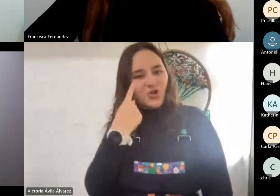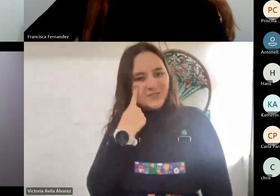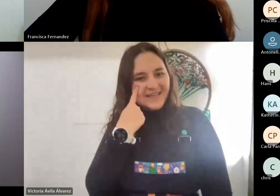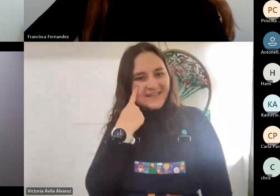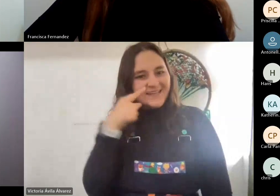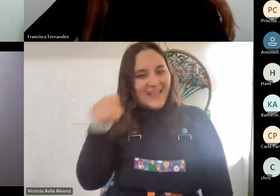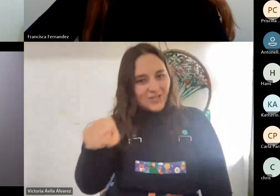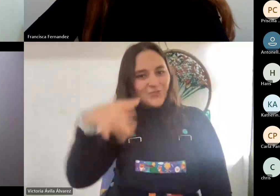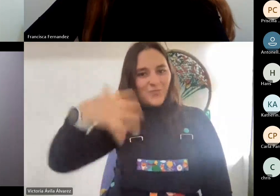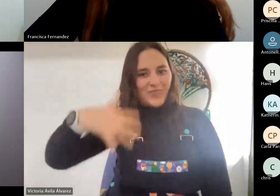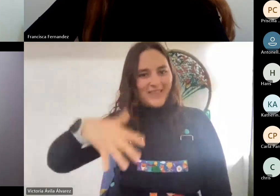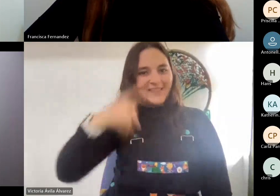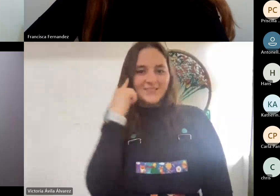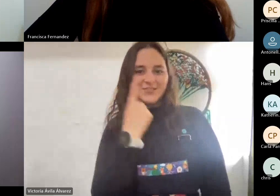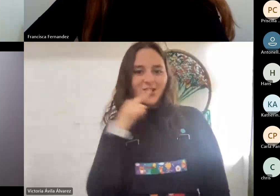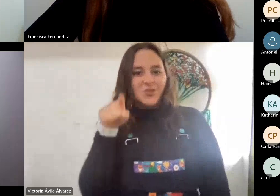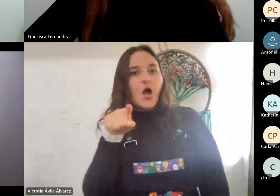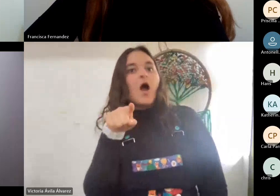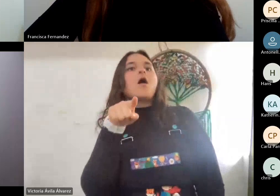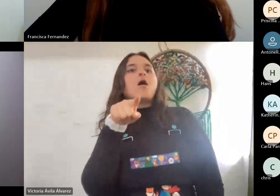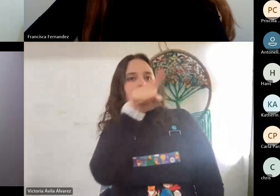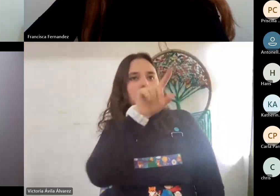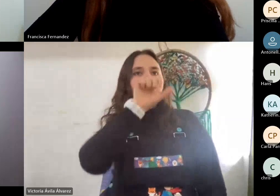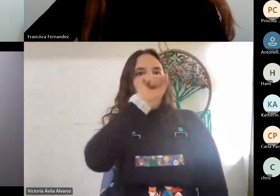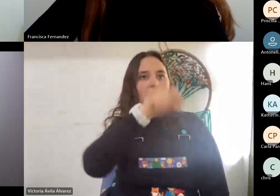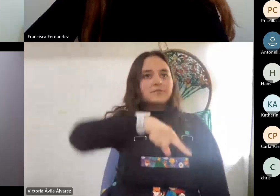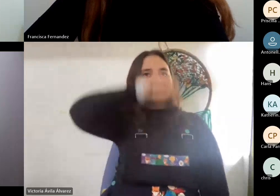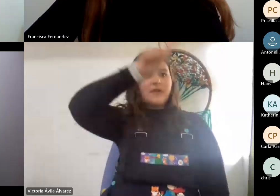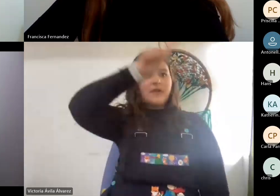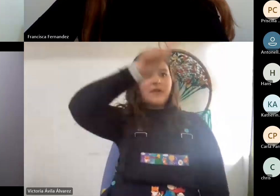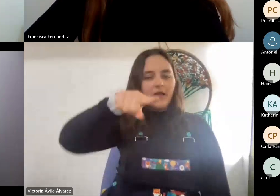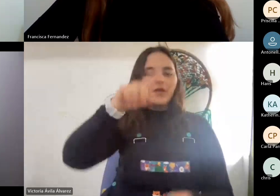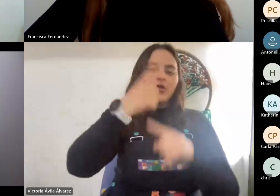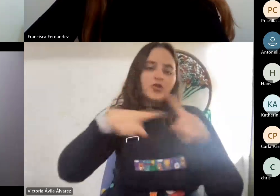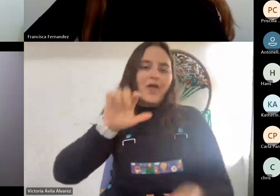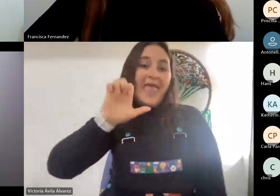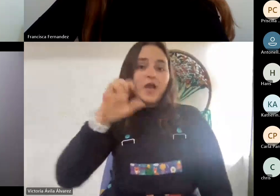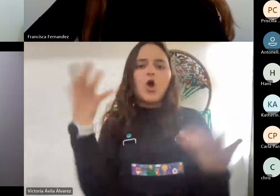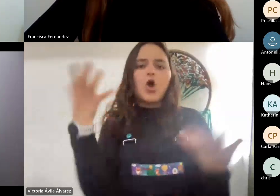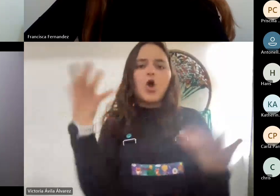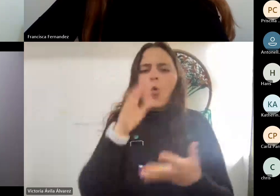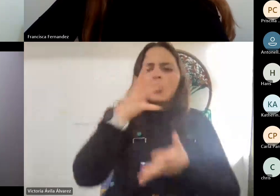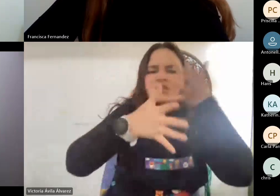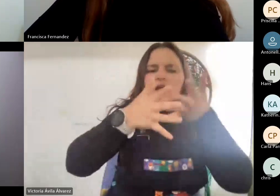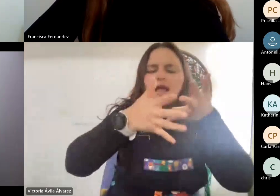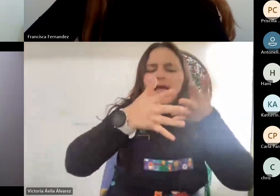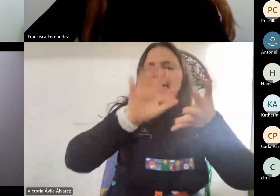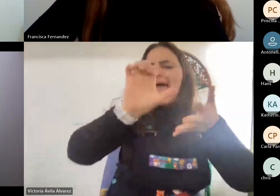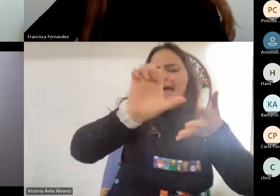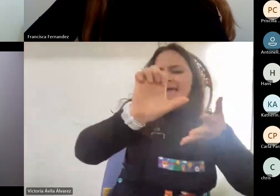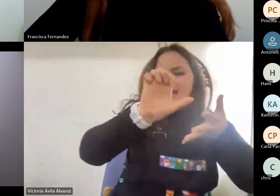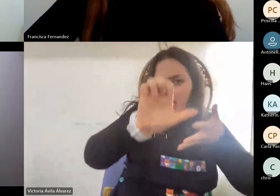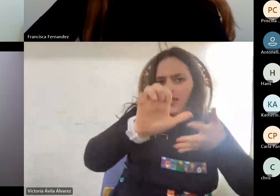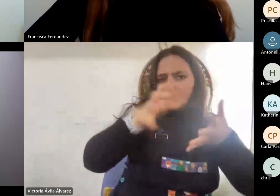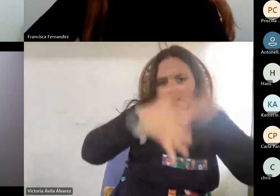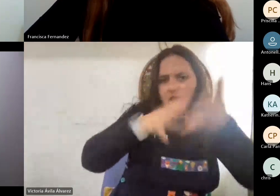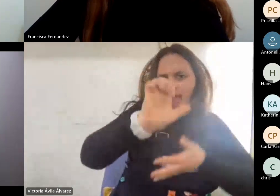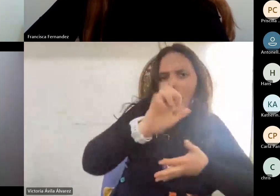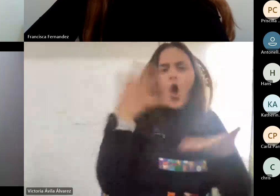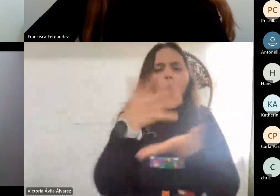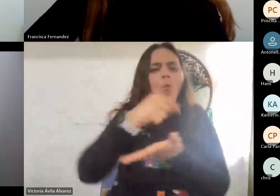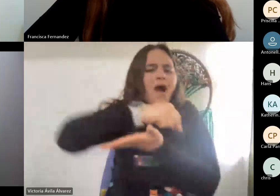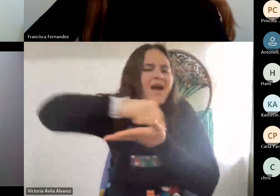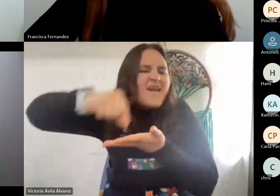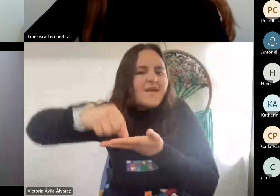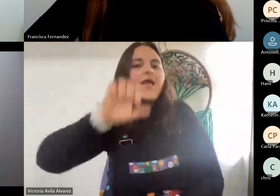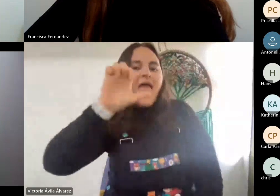conocerla, van a poder dibujarla y también van a poder conocerla. Eso es importante para los sordos, cómo se hace la A y la A en lengua de